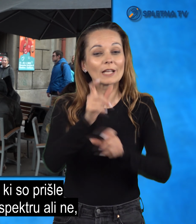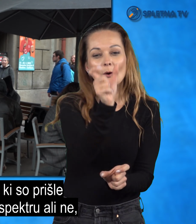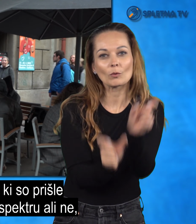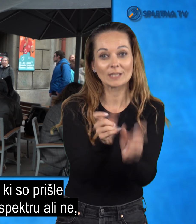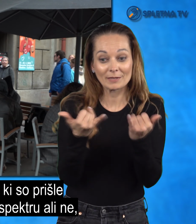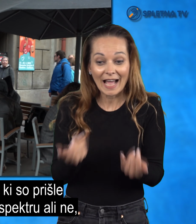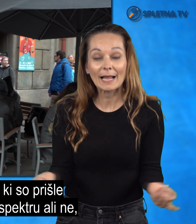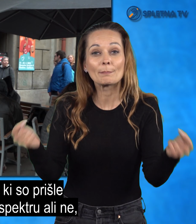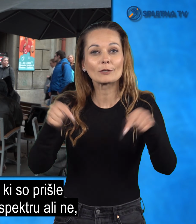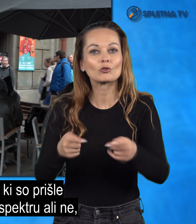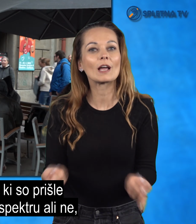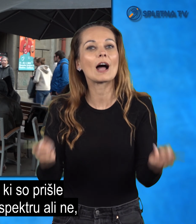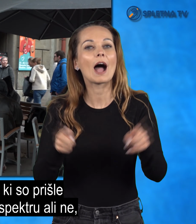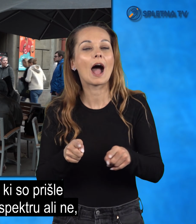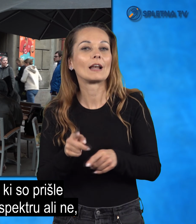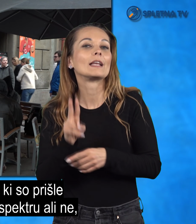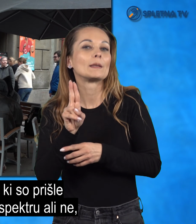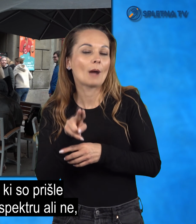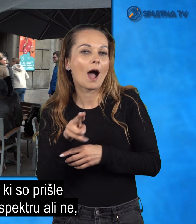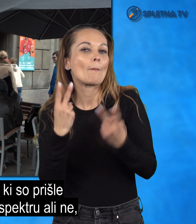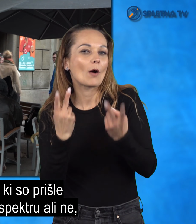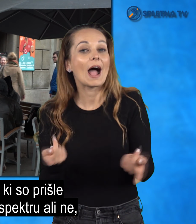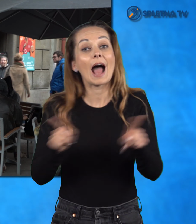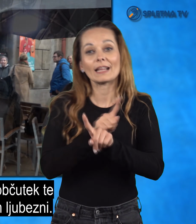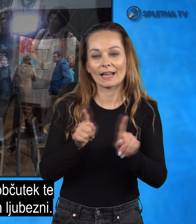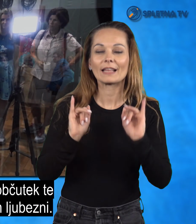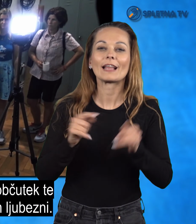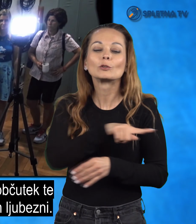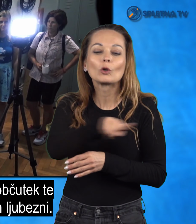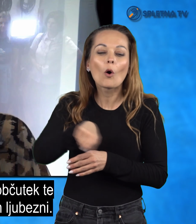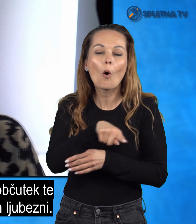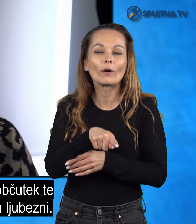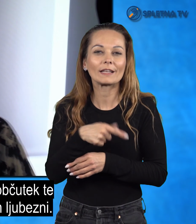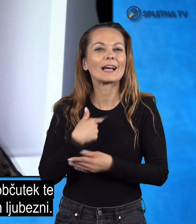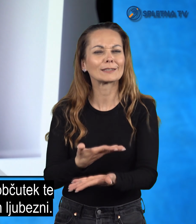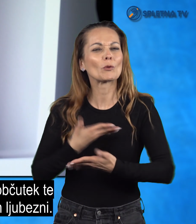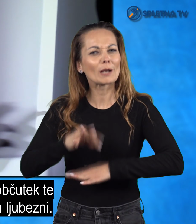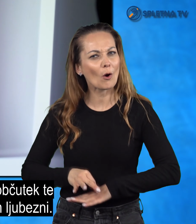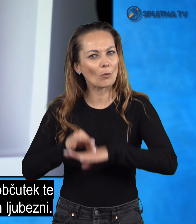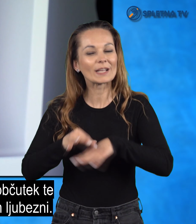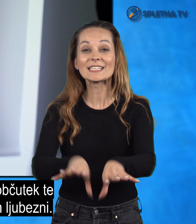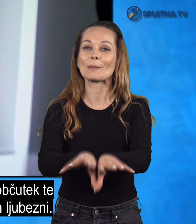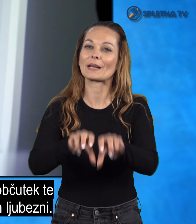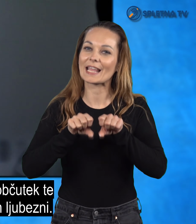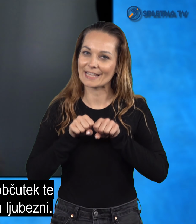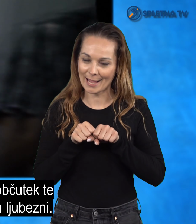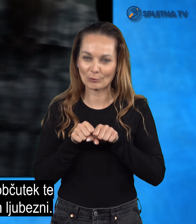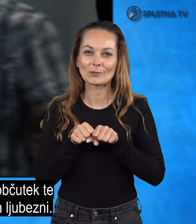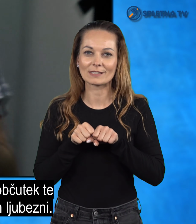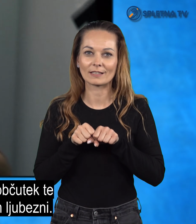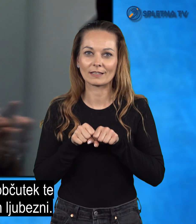občutek, da res vse osebe, ki so pršle danes, ali so na spektru ali ne, da so res, da sem dobila ta občutek te